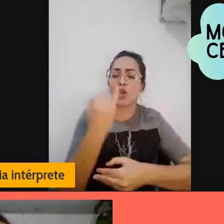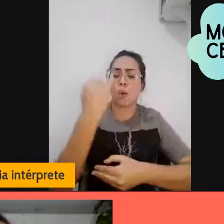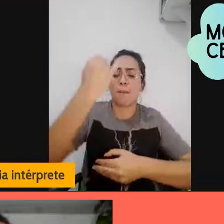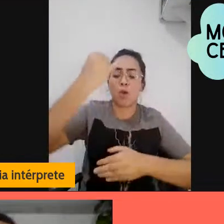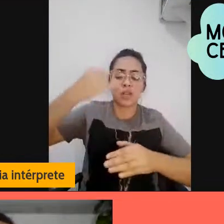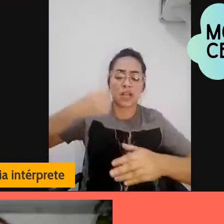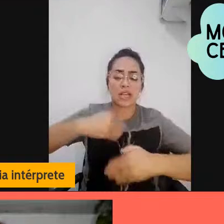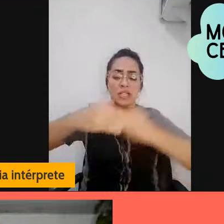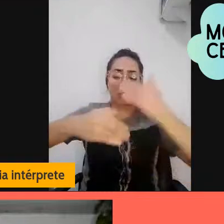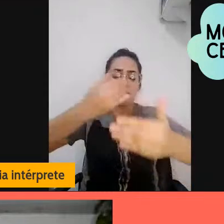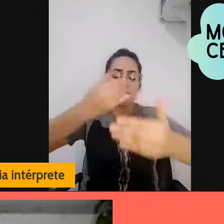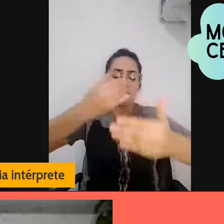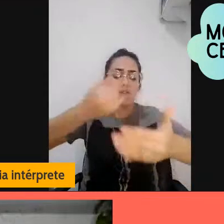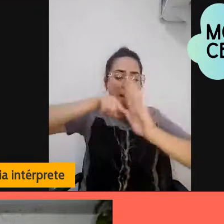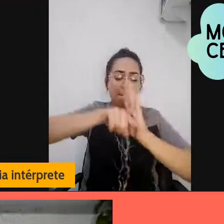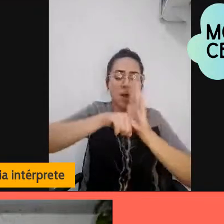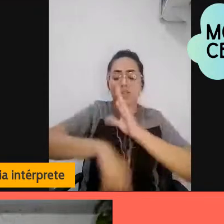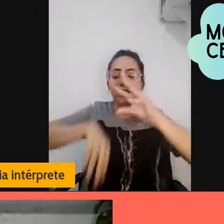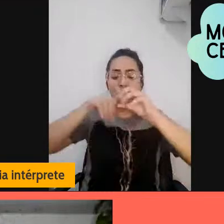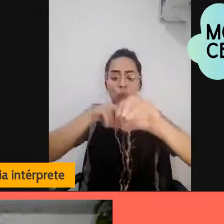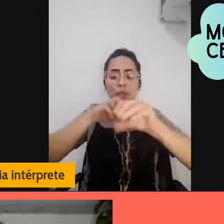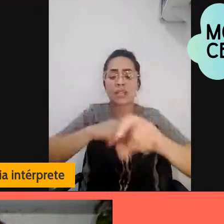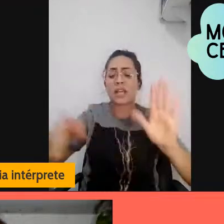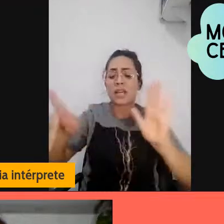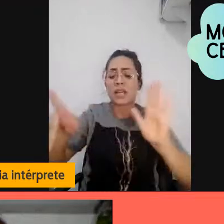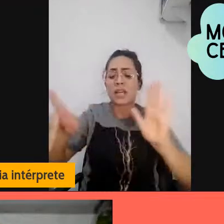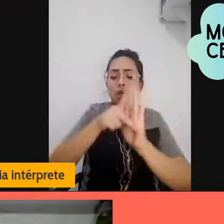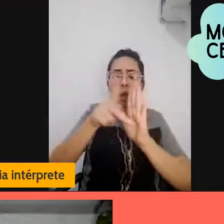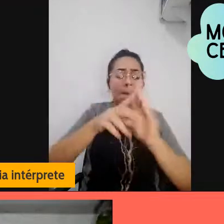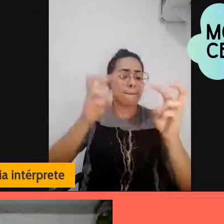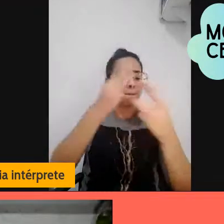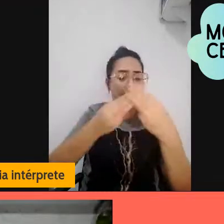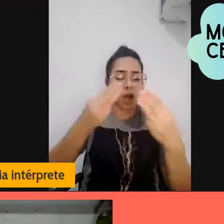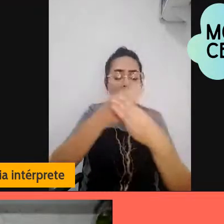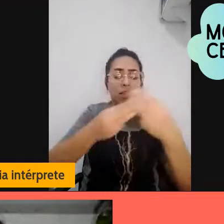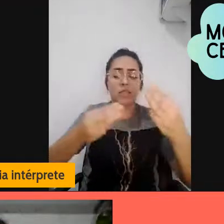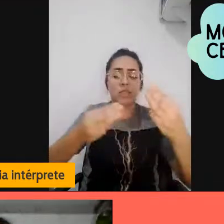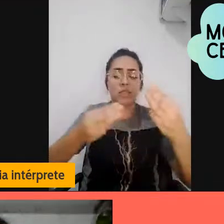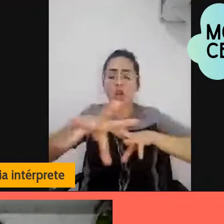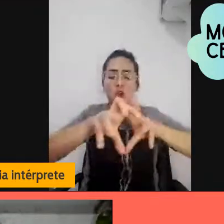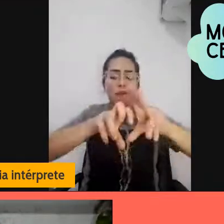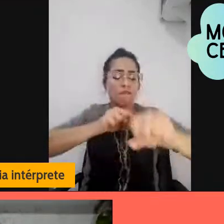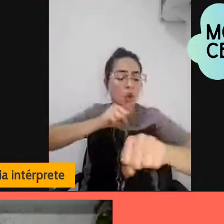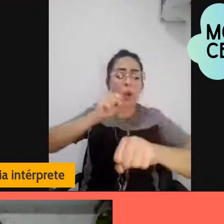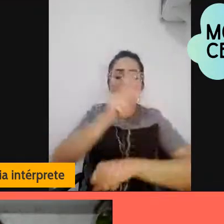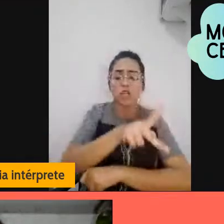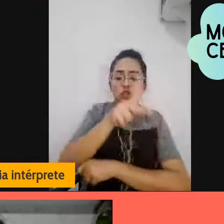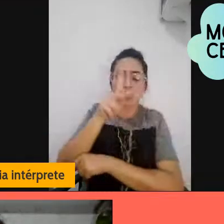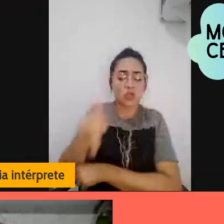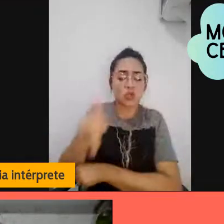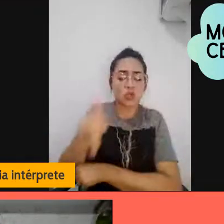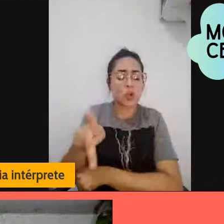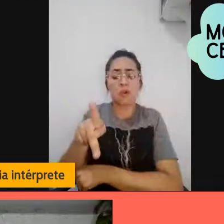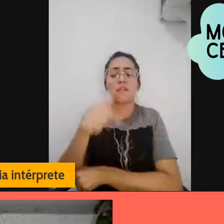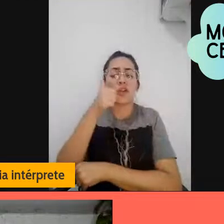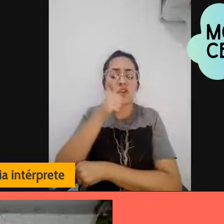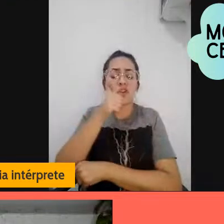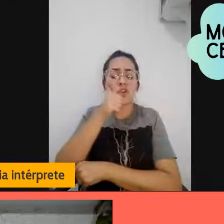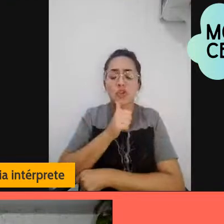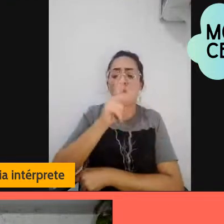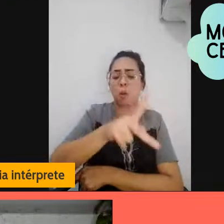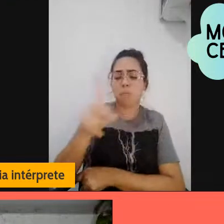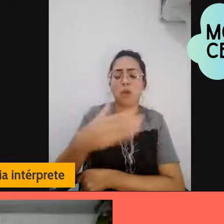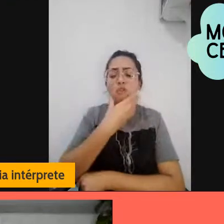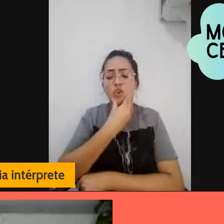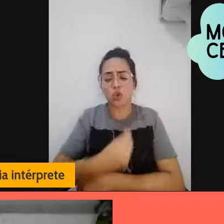E para o ensino na nossa universidade e para a formação dos professores e professoras aqui pelo Centro de